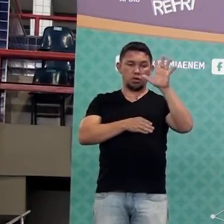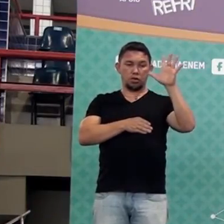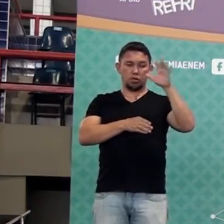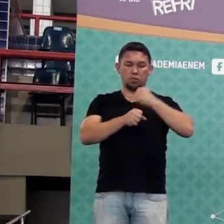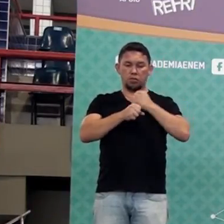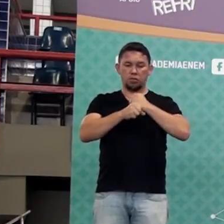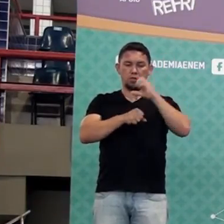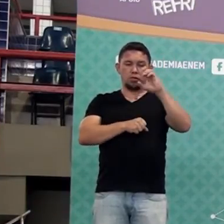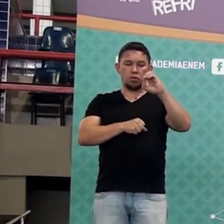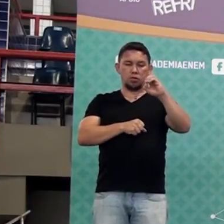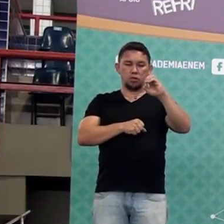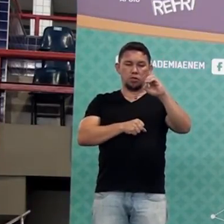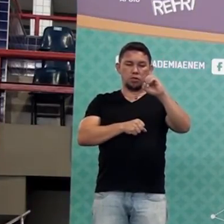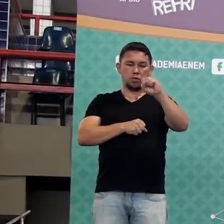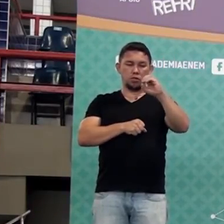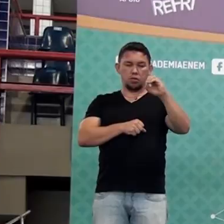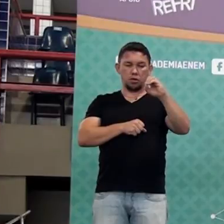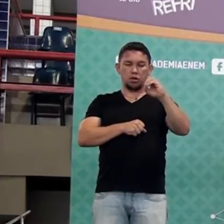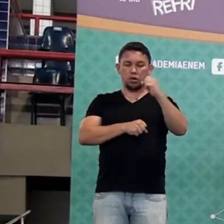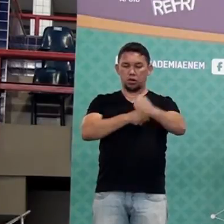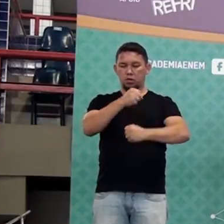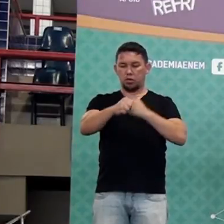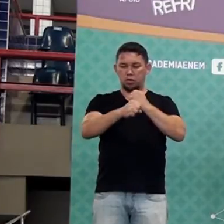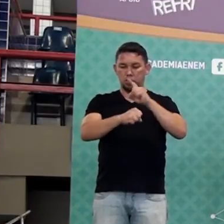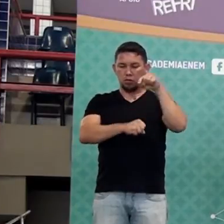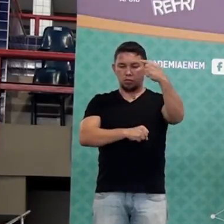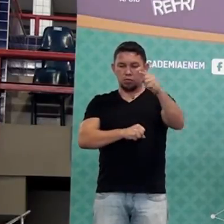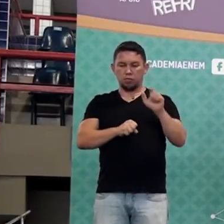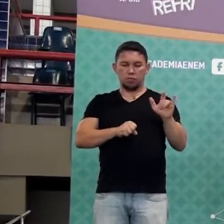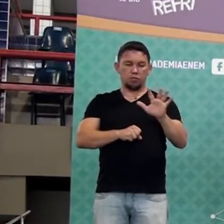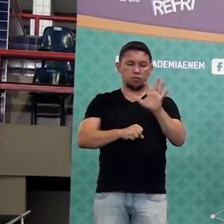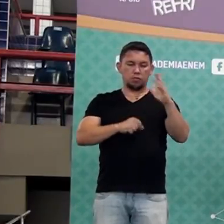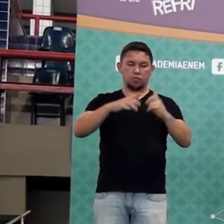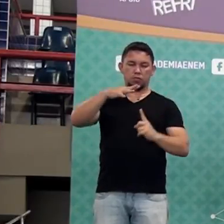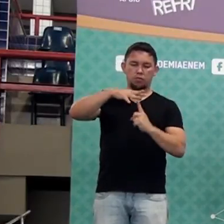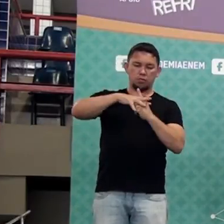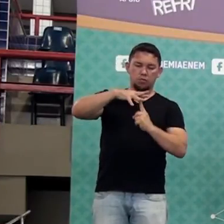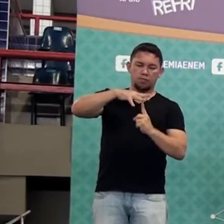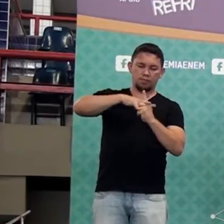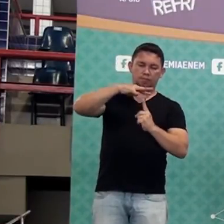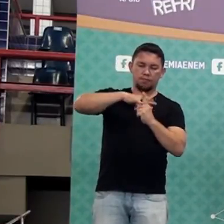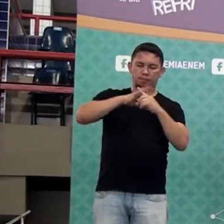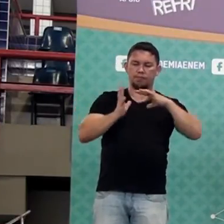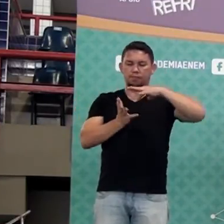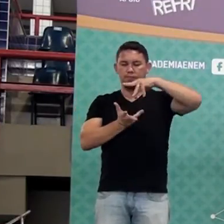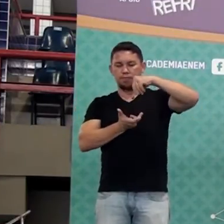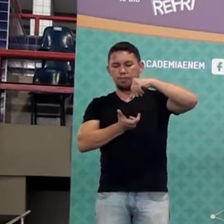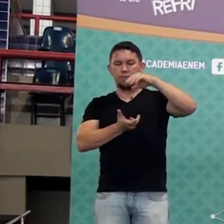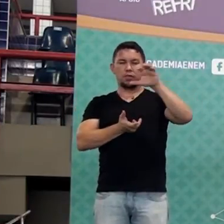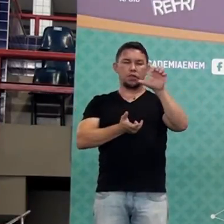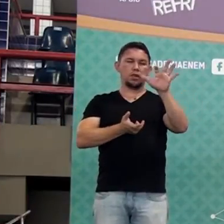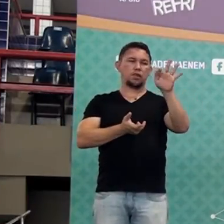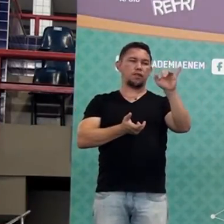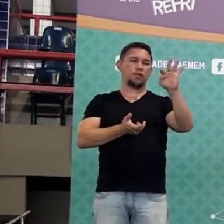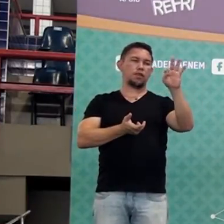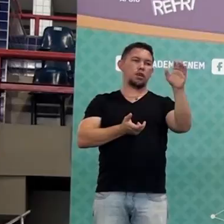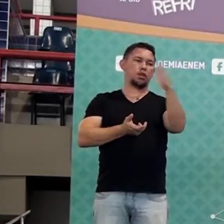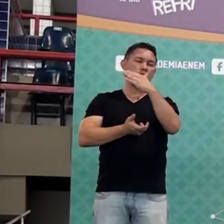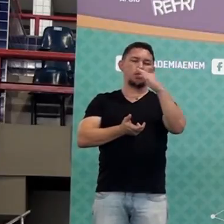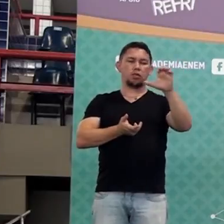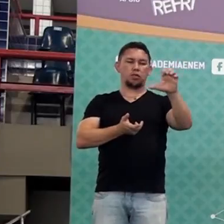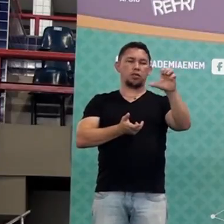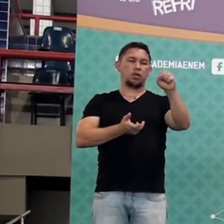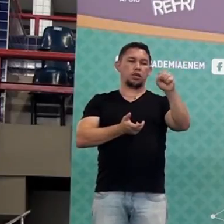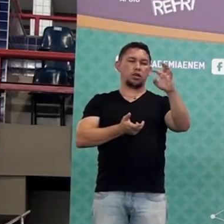80 anos depois. Então, durante 80 anos, vai estar provocando efeito estufa, tá? Então, isso é um problema que normalmente não se